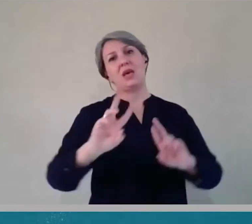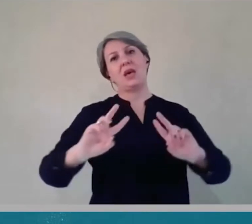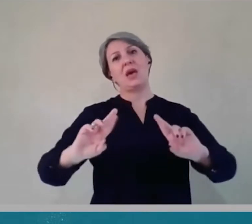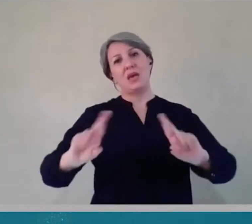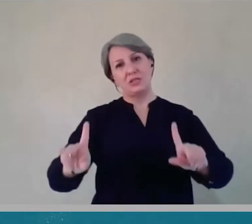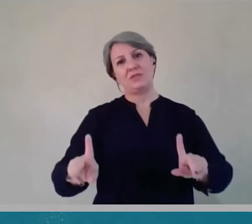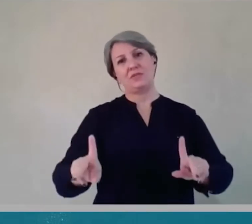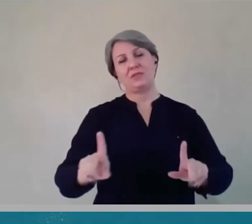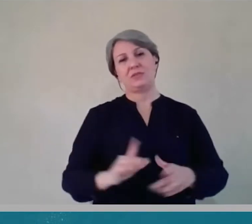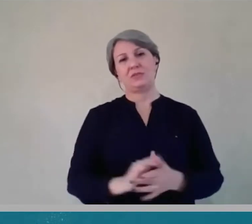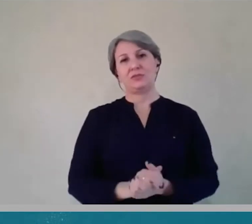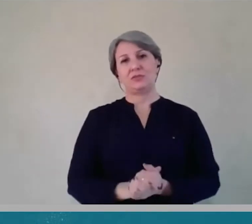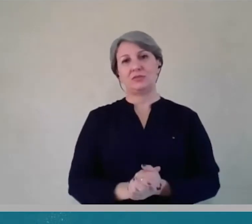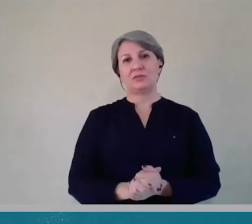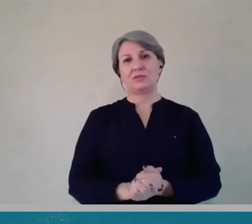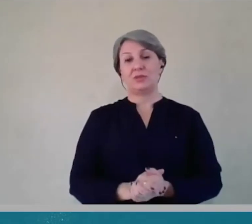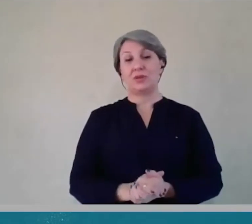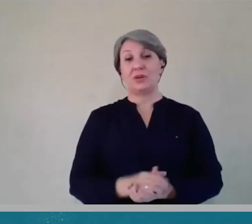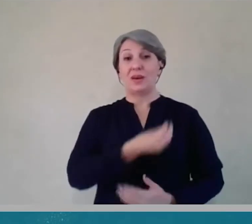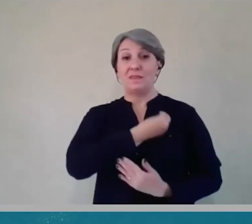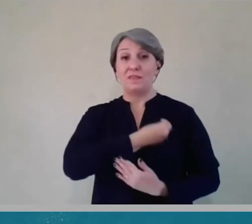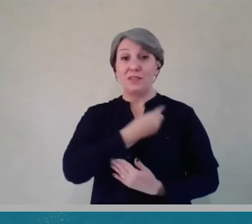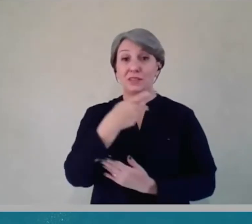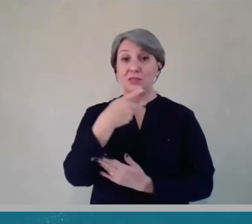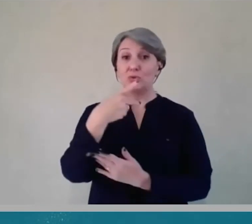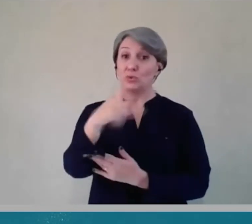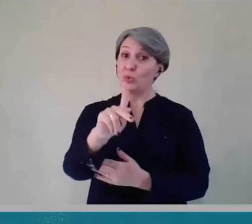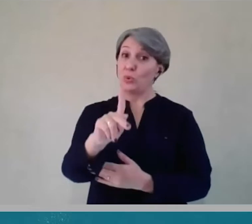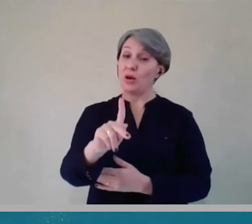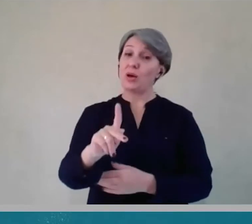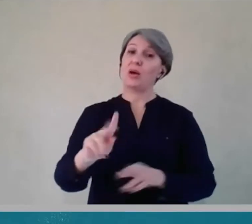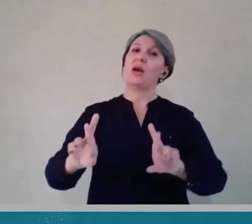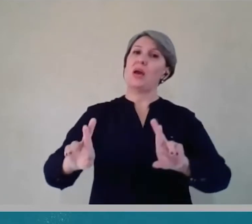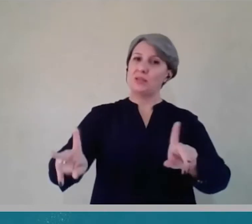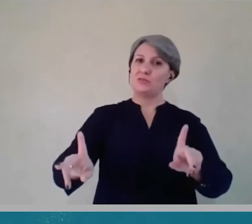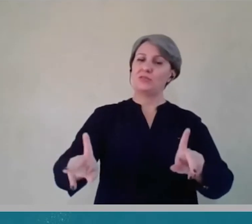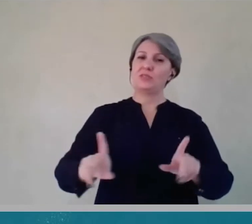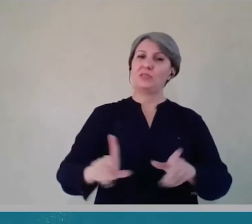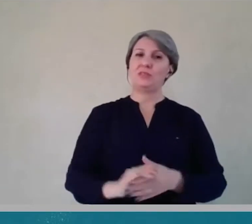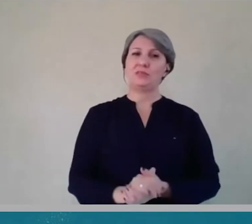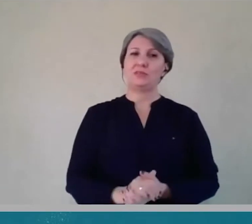vamos ver que a partir daí, tanto é que Hebreus 11 fala, né?